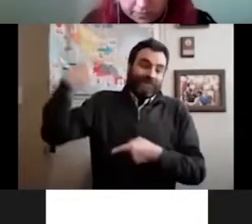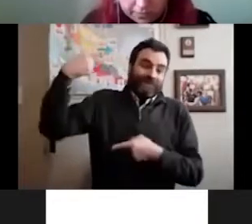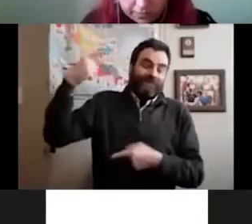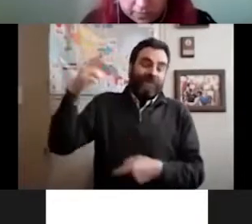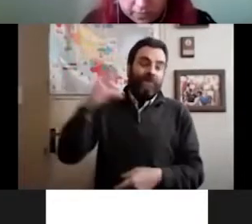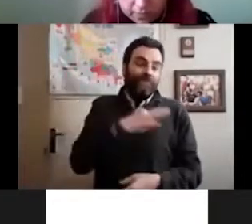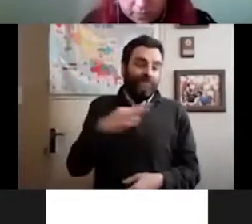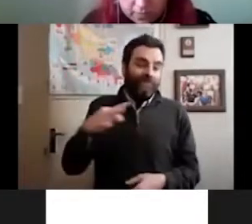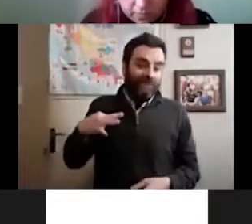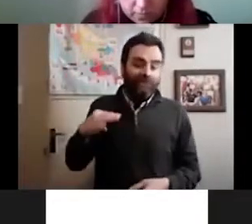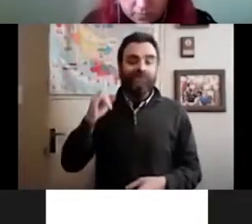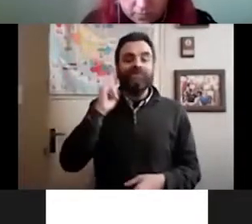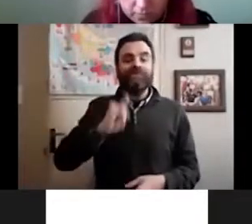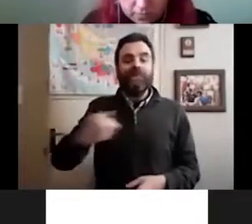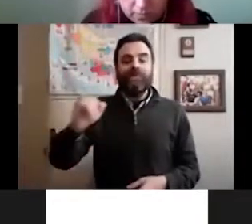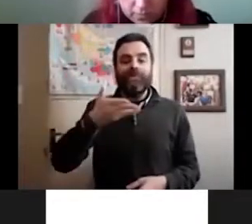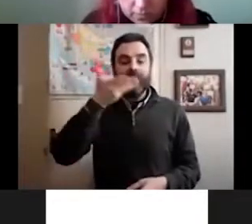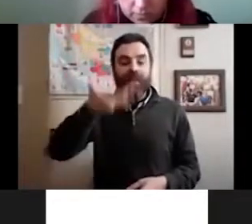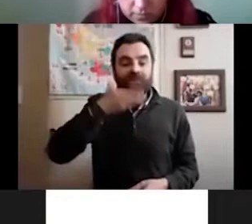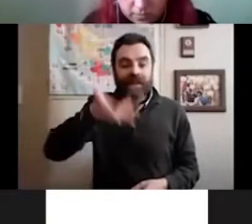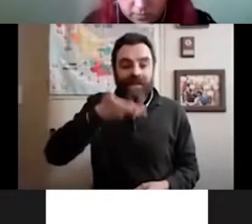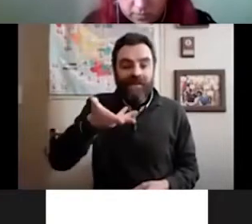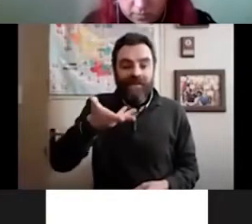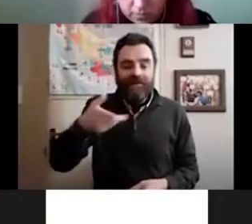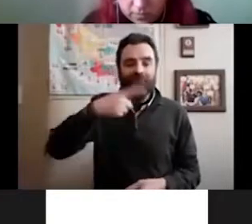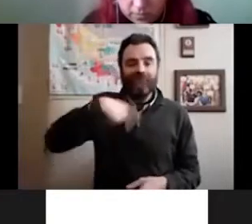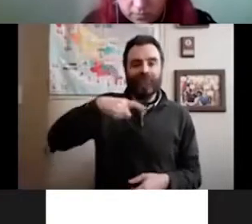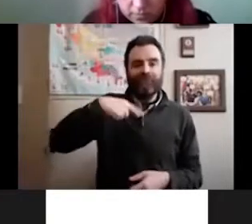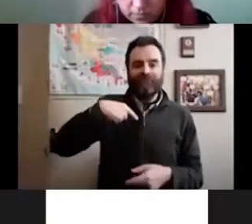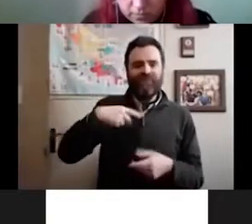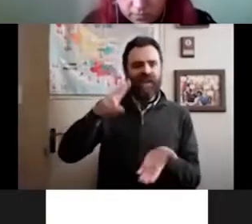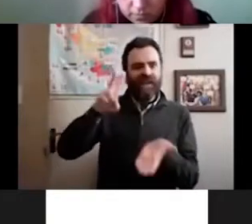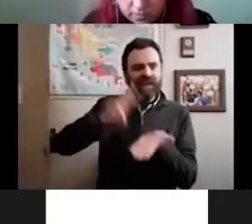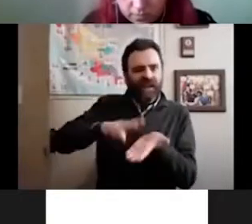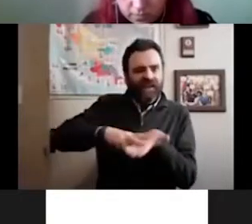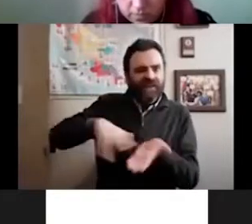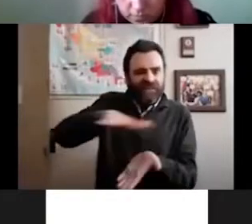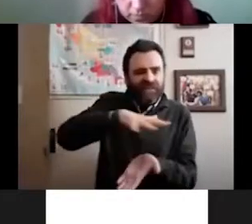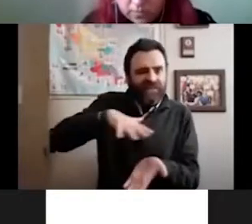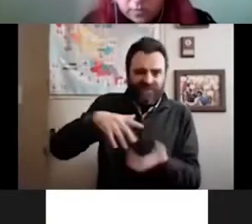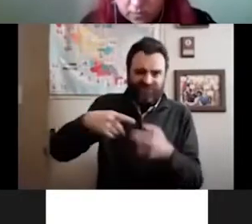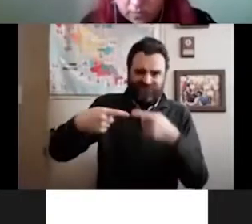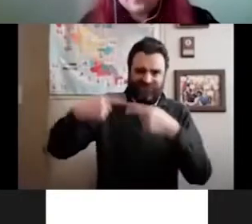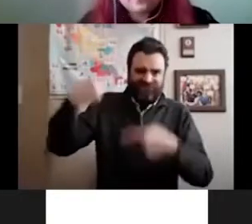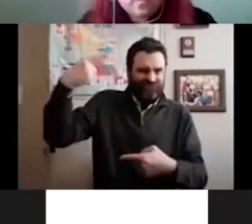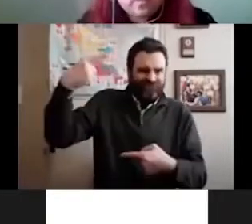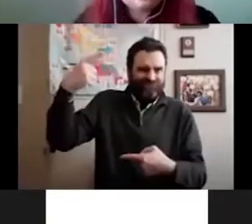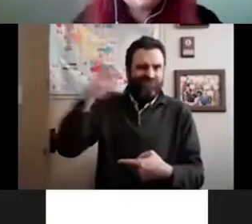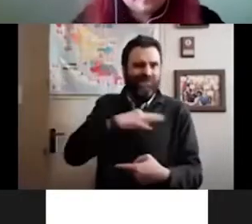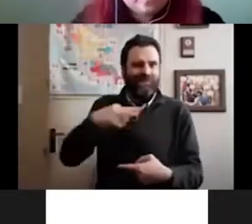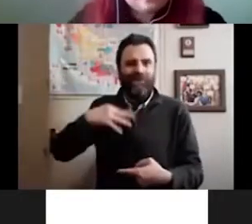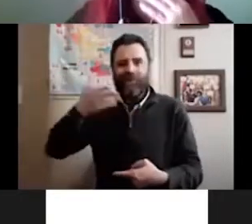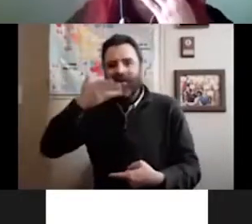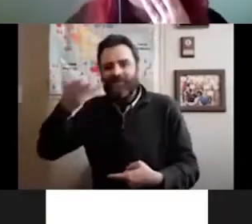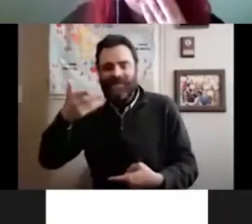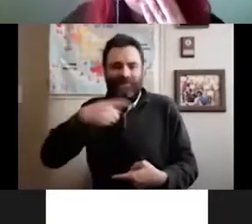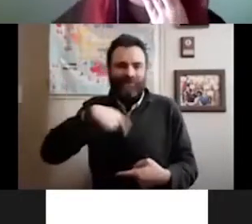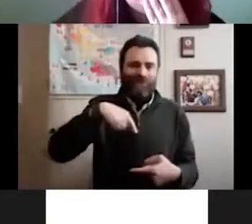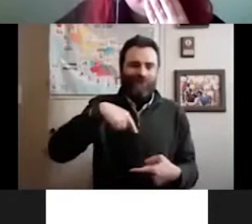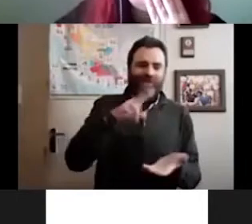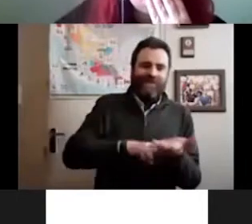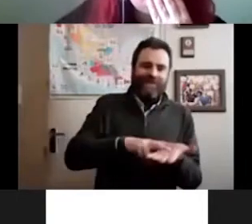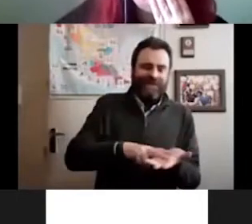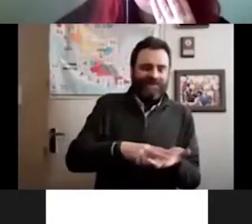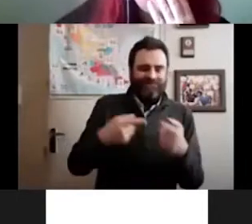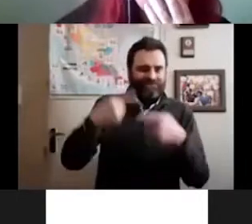verdad, nosotros como que nos desconectamos un poco de este asunto. El ministerio explicaba, pero nosotros decíamos, pucha, este